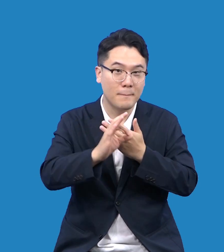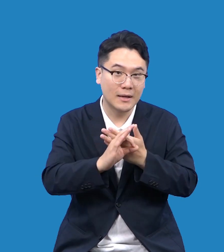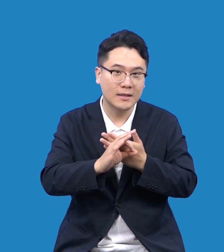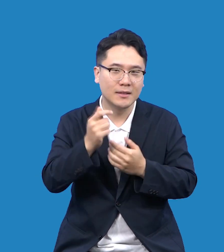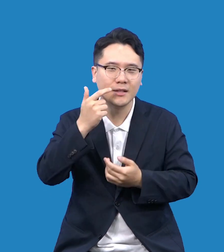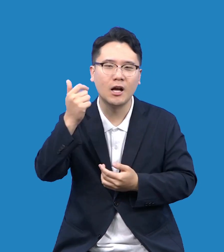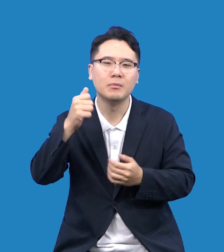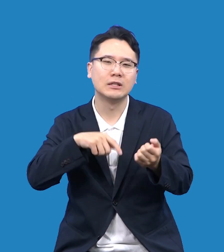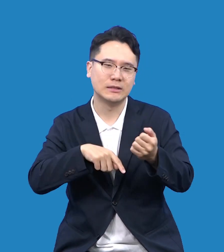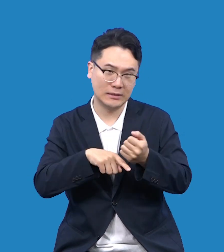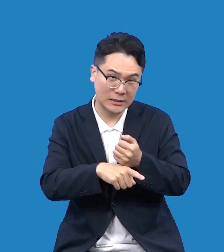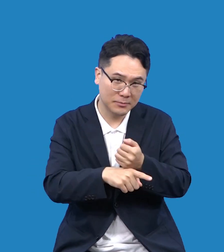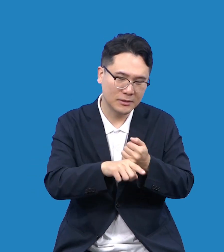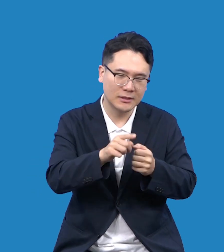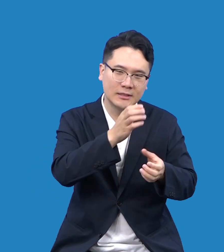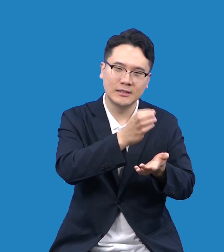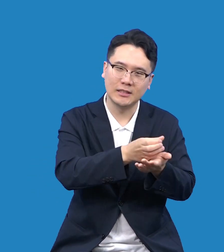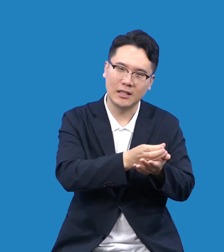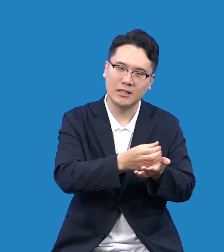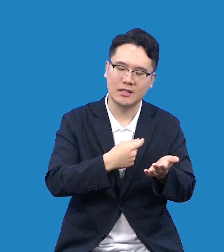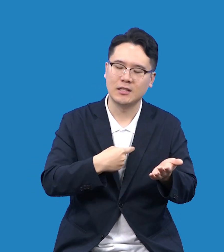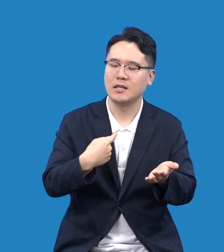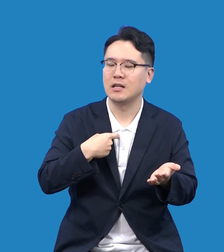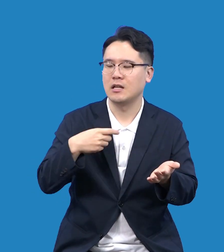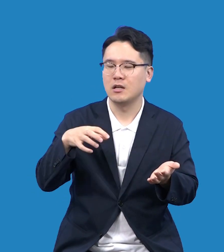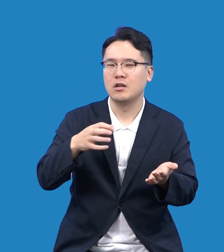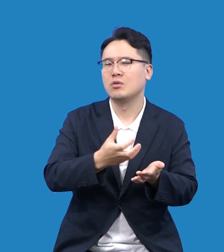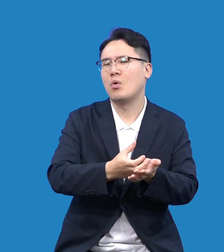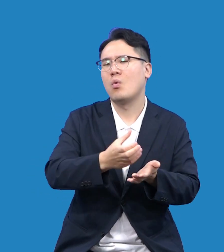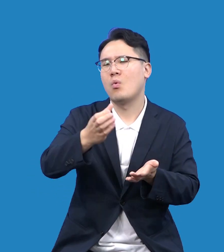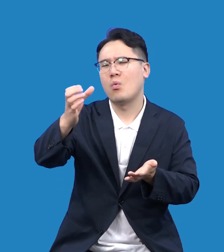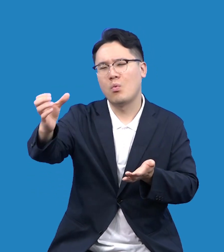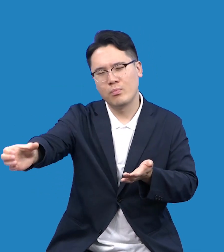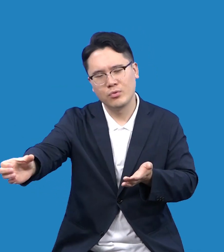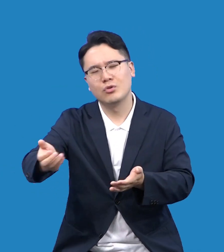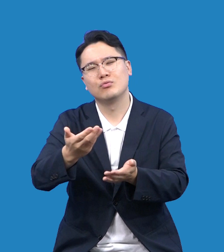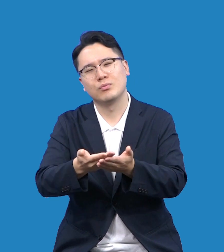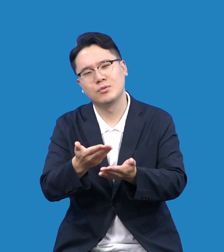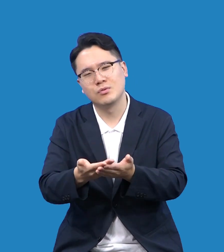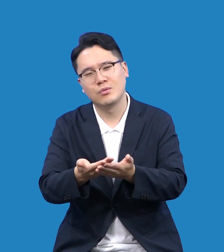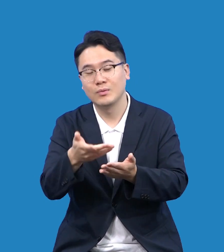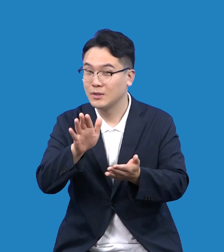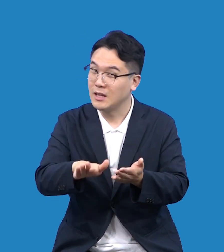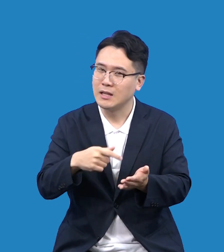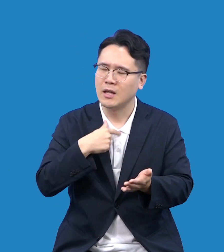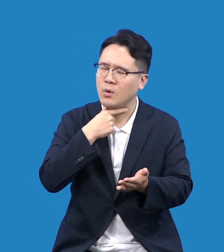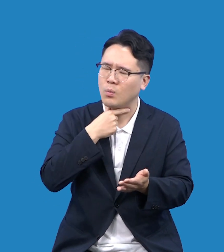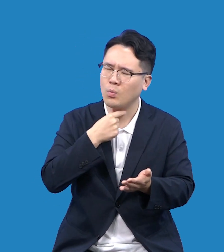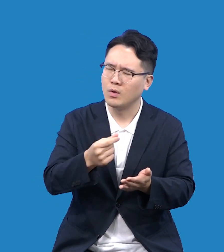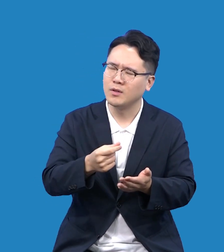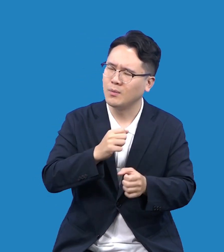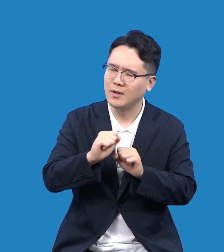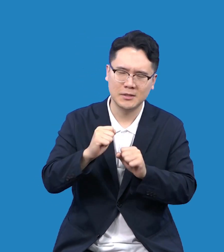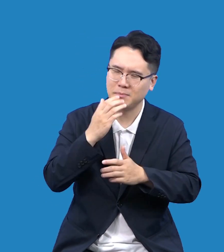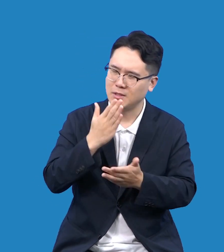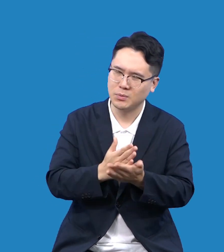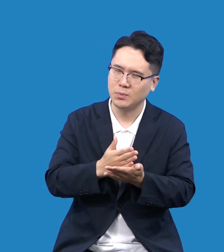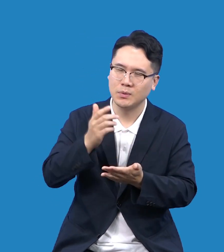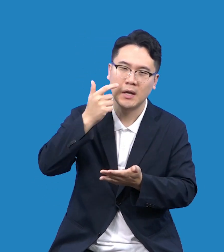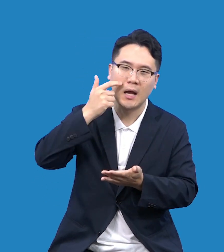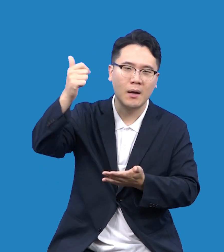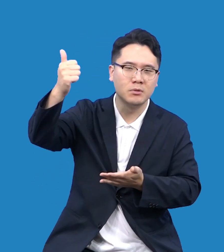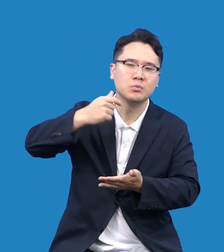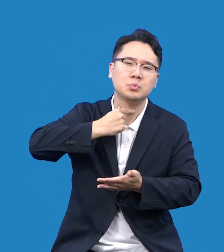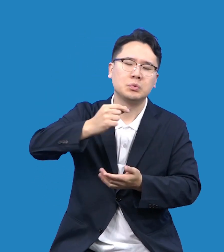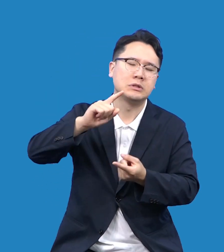아버지의 뜻이거든 이 잔을 내게서 옮기시옵소서. 그러나 내 원대로 마옵시고 아버지의 원대로